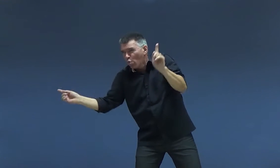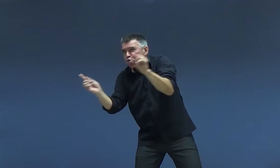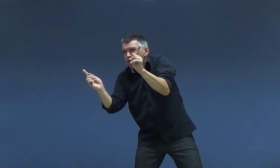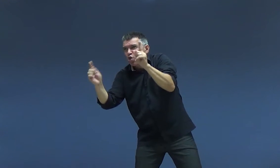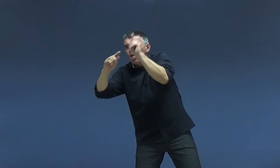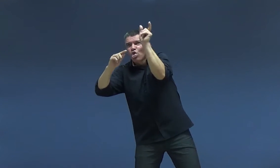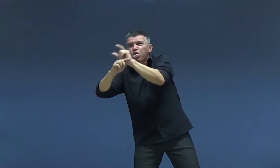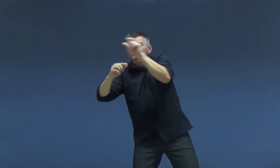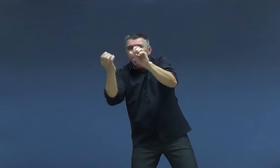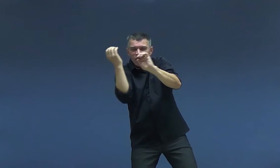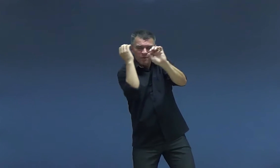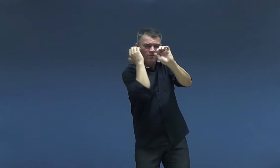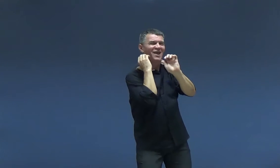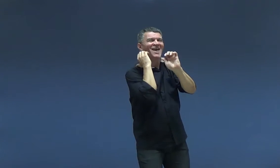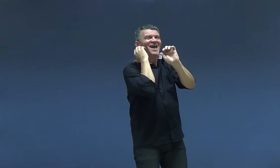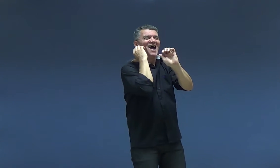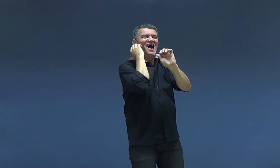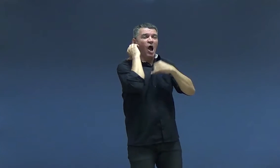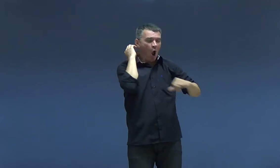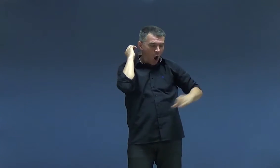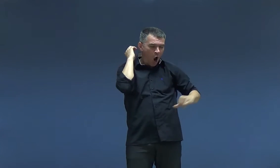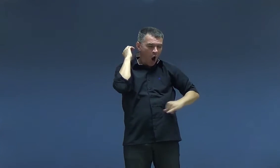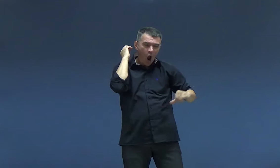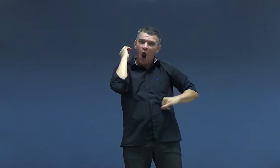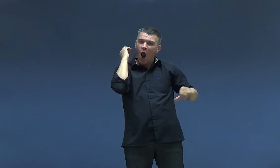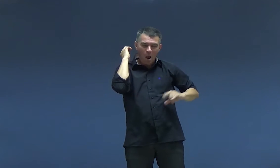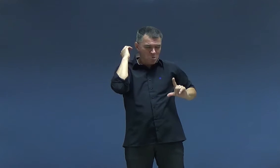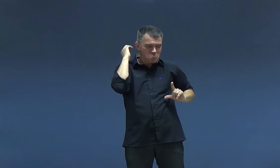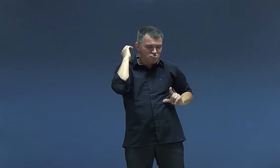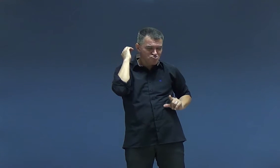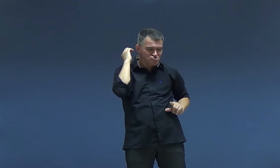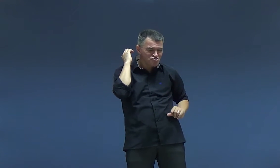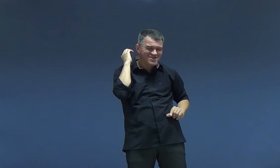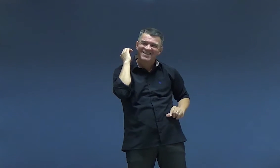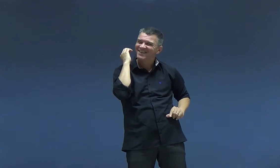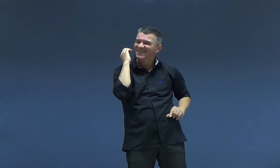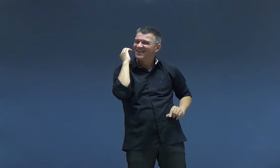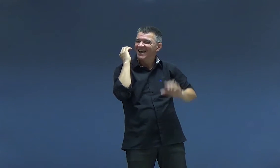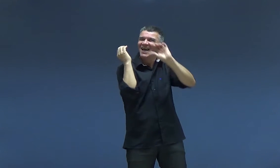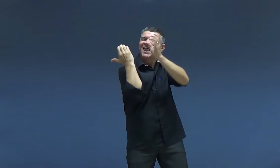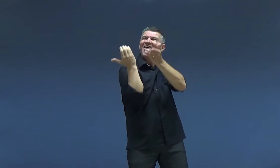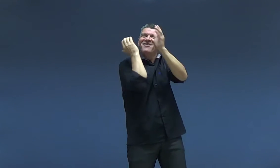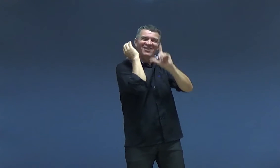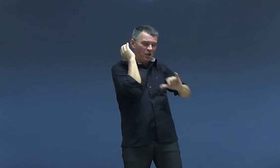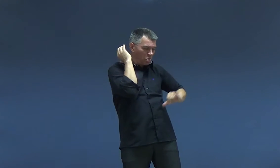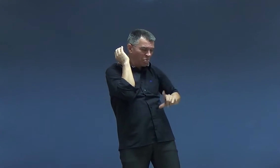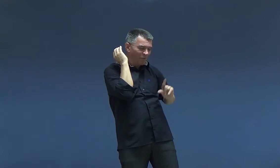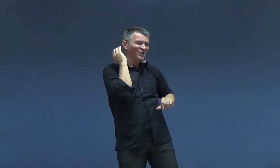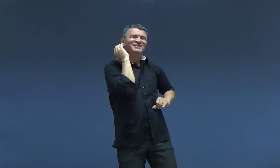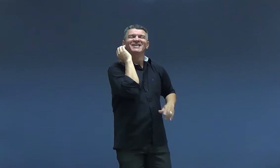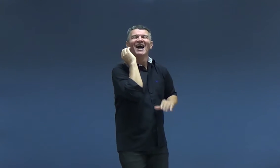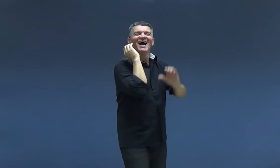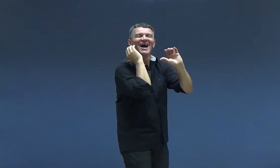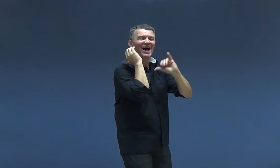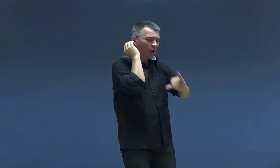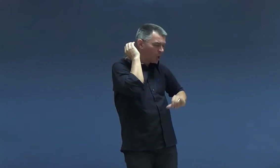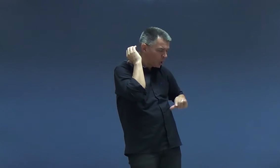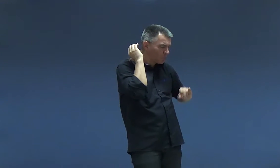pedacinho. Ai, fica mais fácil. Ai, ó, sofrimento diminuiu, hein? Ai, tá mais leve. Ai, Vou até